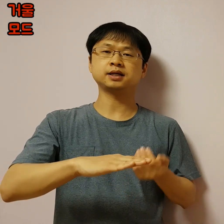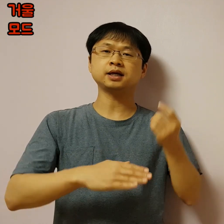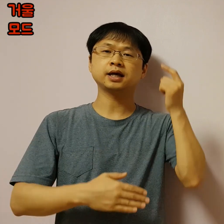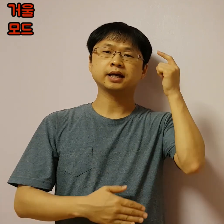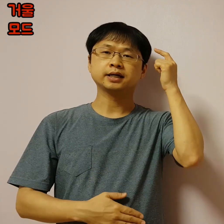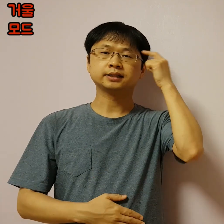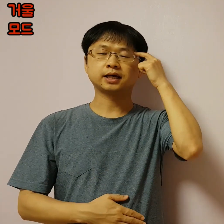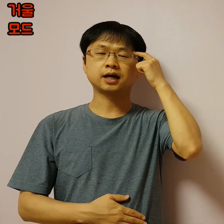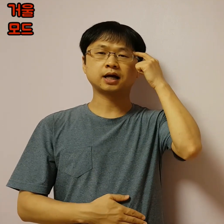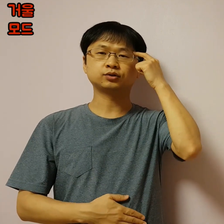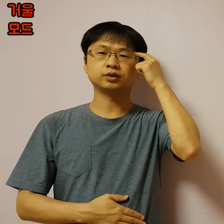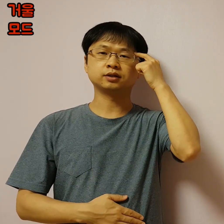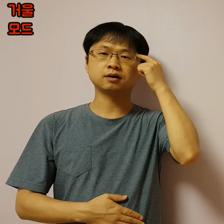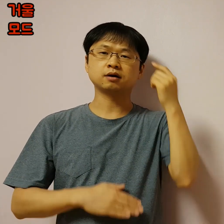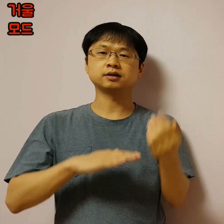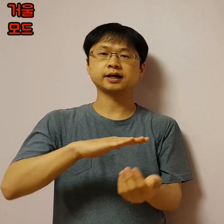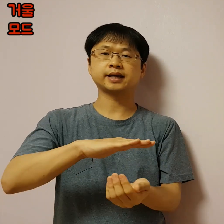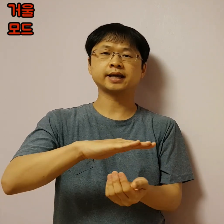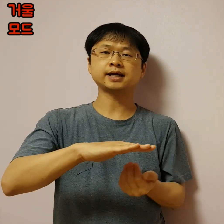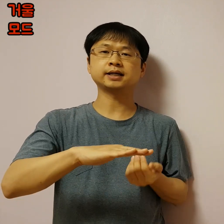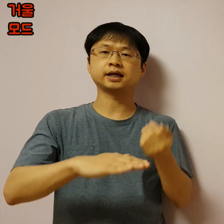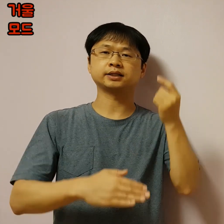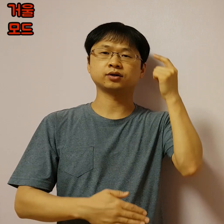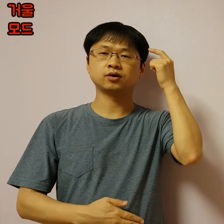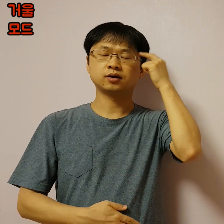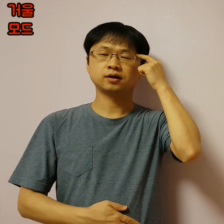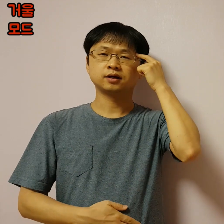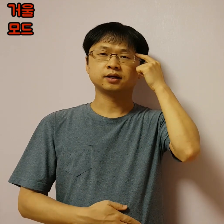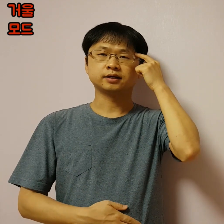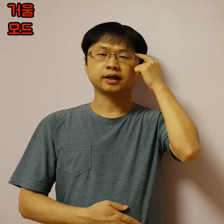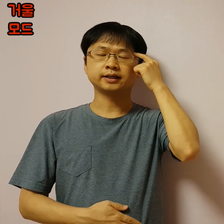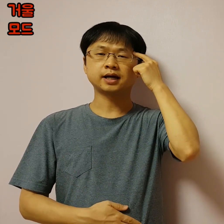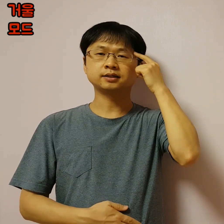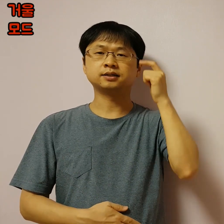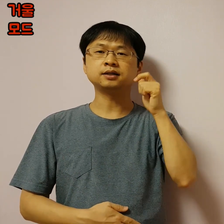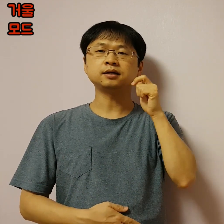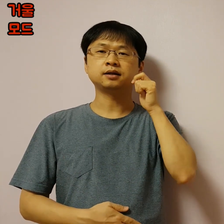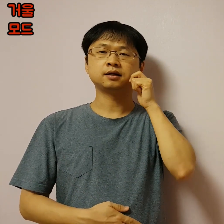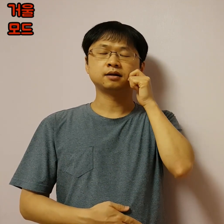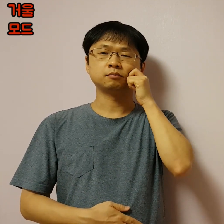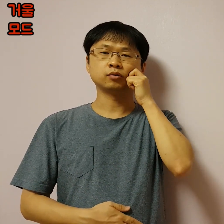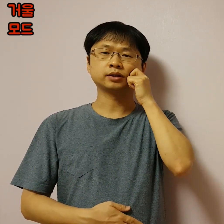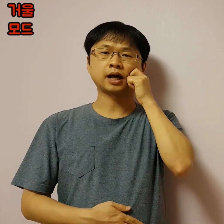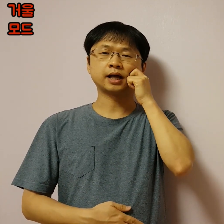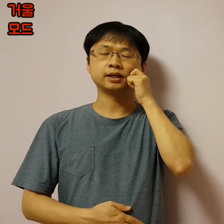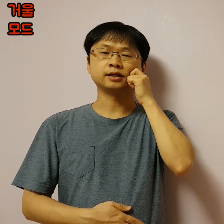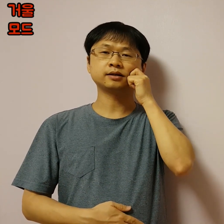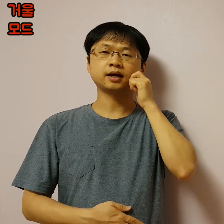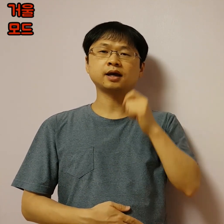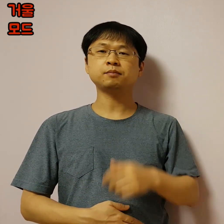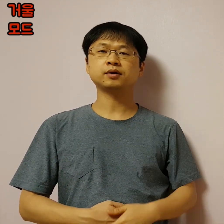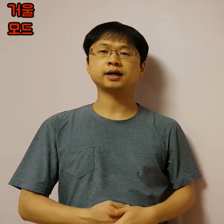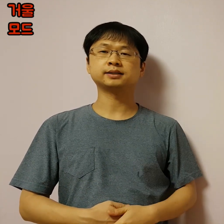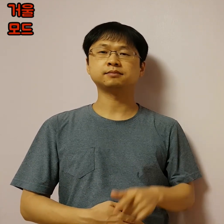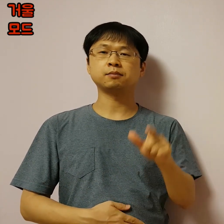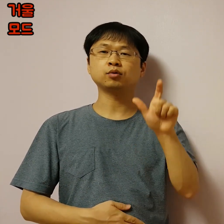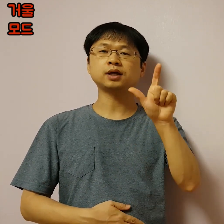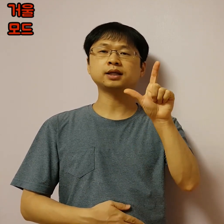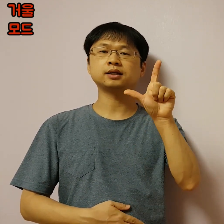미리 생각할 수 있는 것, 그러니까 예상이 되겠죠. 예상을 못한, 이렇게 표현하였습니다.